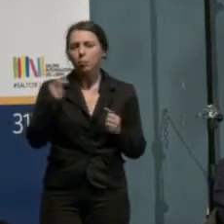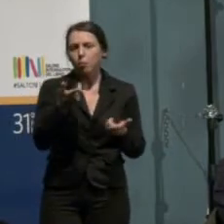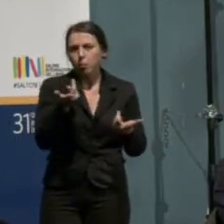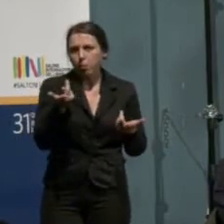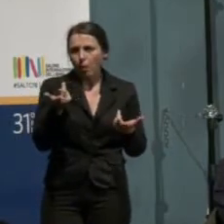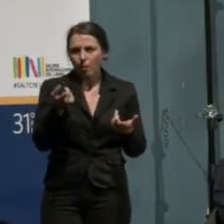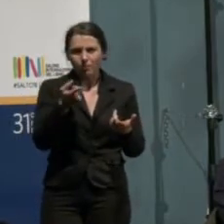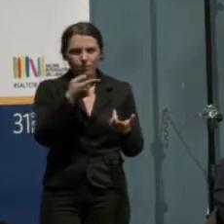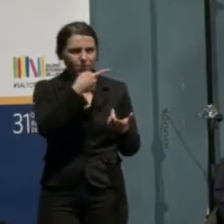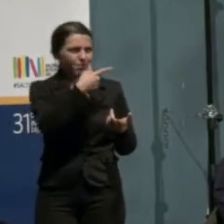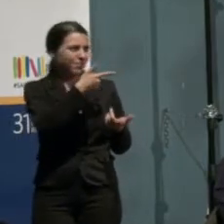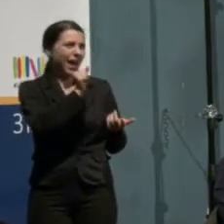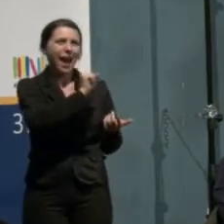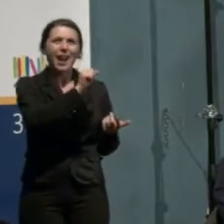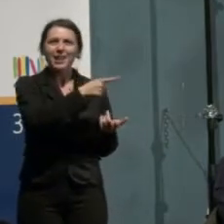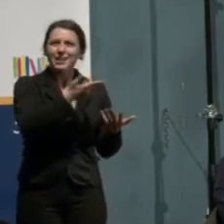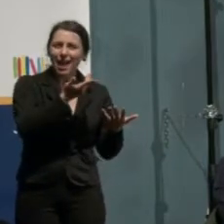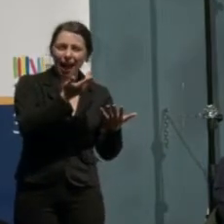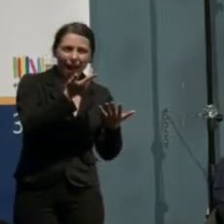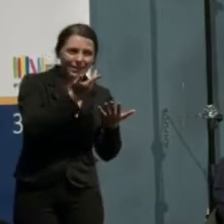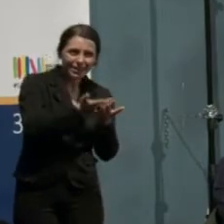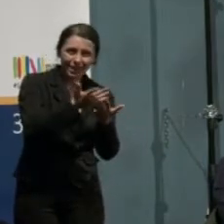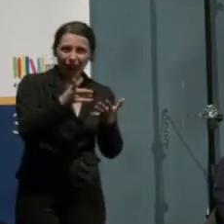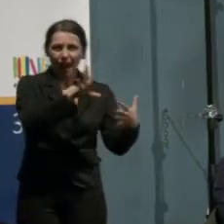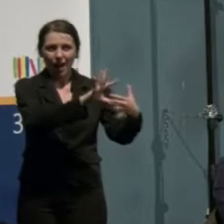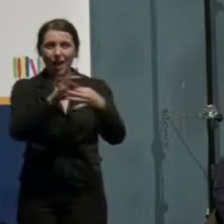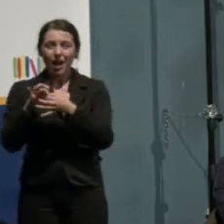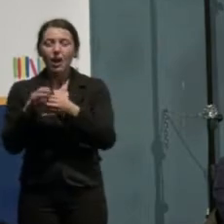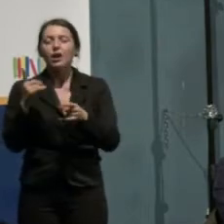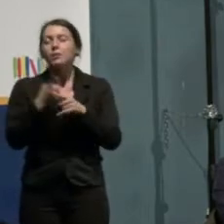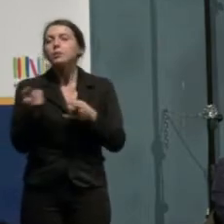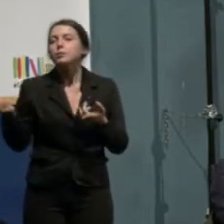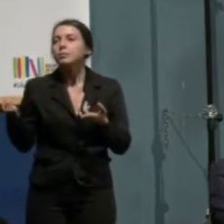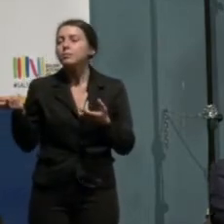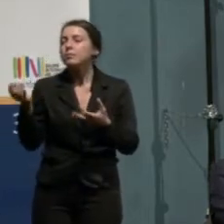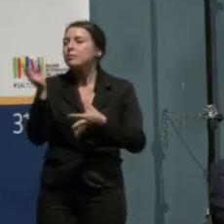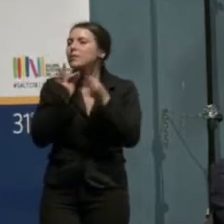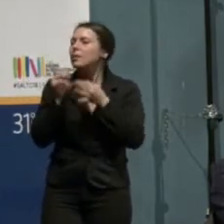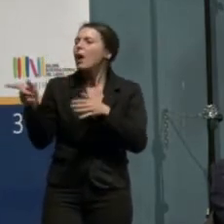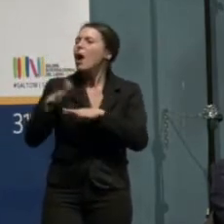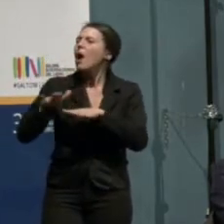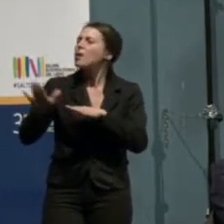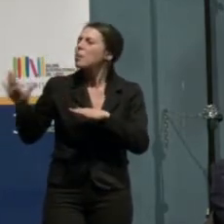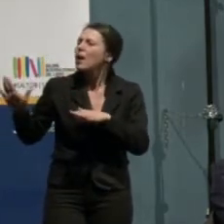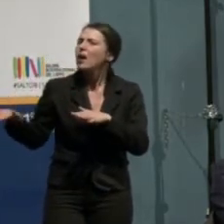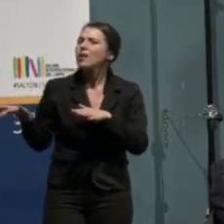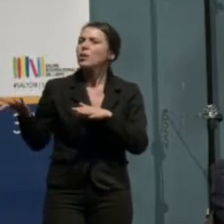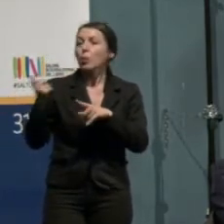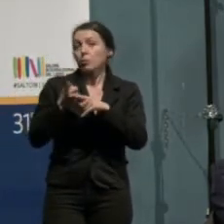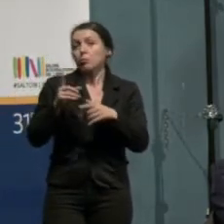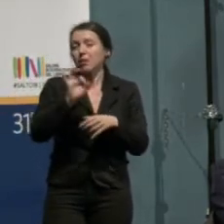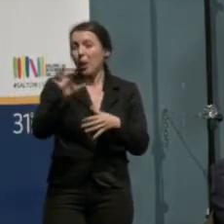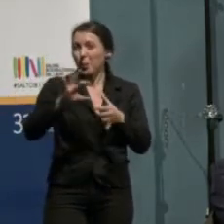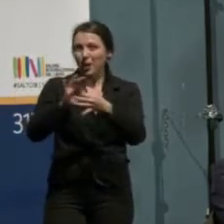cose che alessandra ci diceva a partire dalla tua esperienza e naturalmente anche ricostruire a partire dall'esperienza tue di alcuni tuoi colleghi